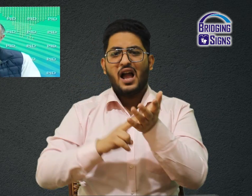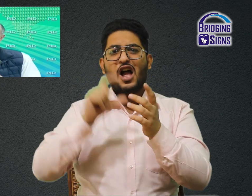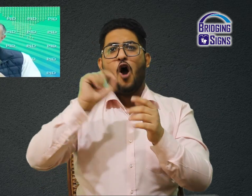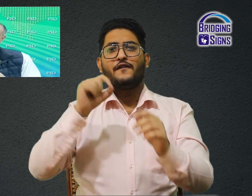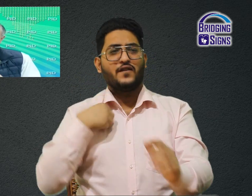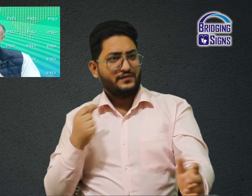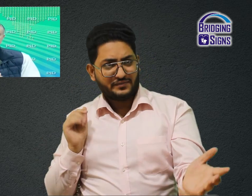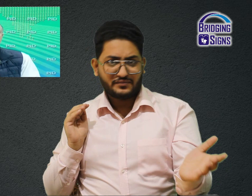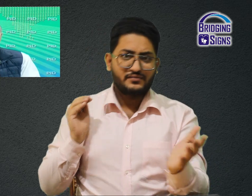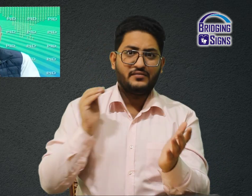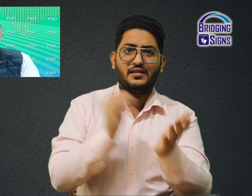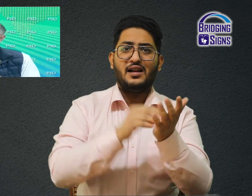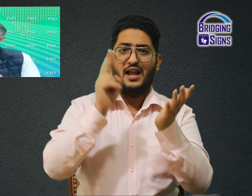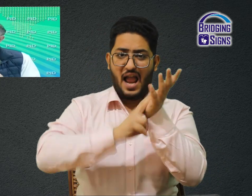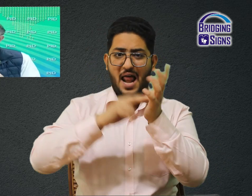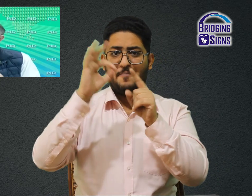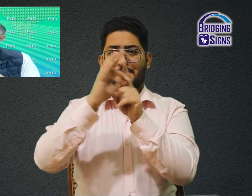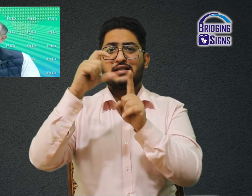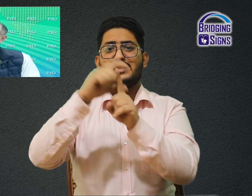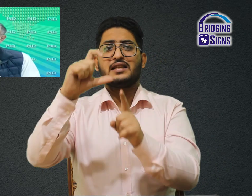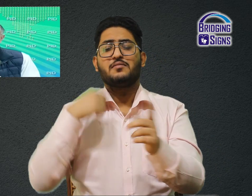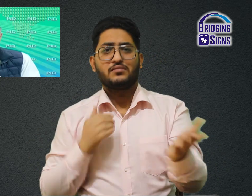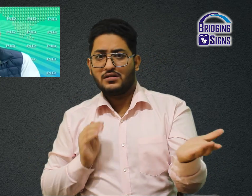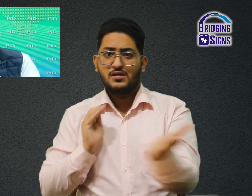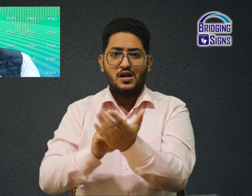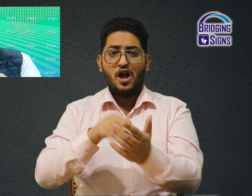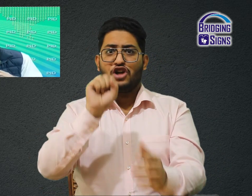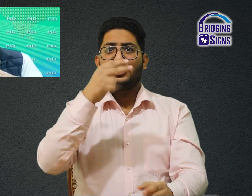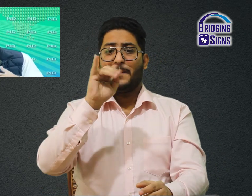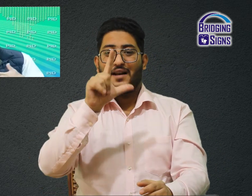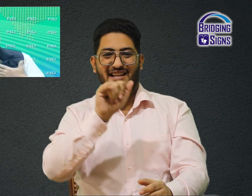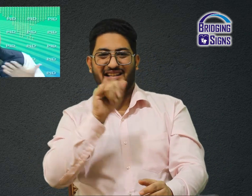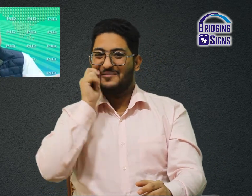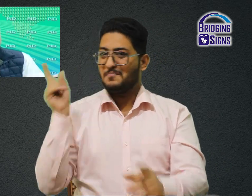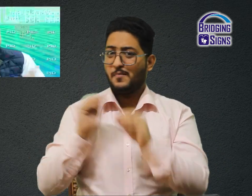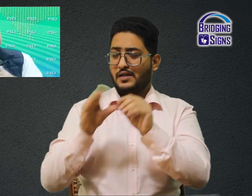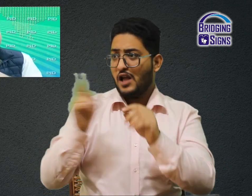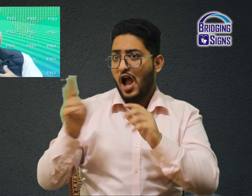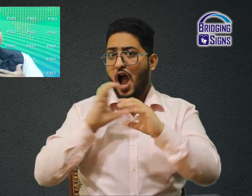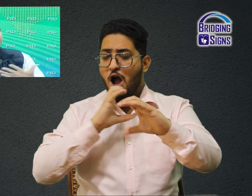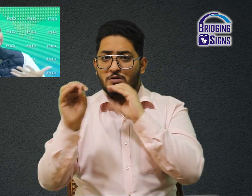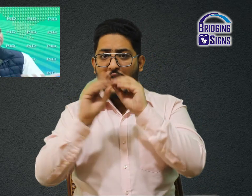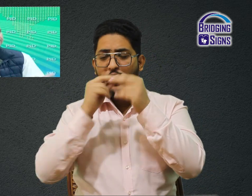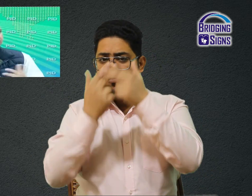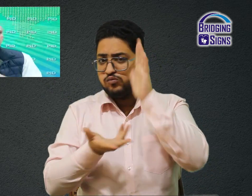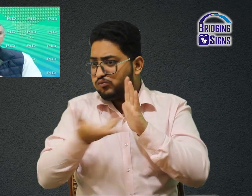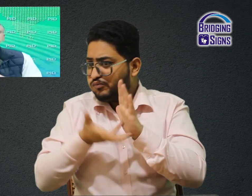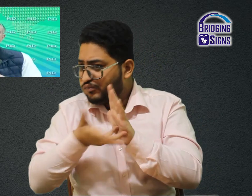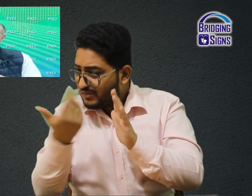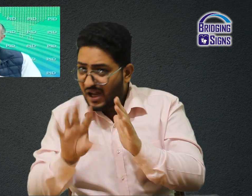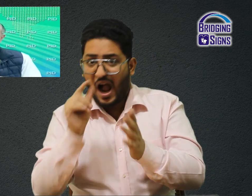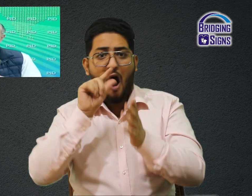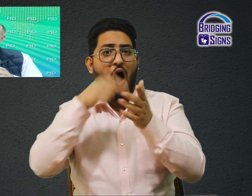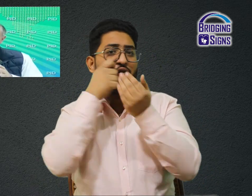में पहुँच गया, डॉक्टर गिल साहब भी आके शिबली फराज साहब यहाँ से मॉनिटर कर रहे थे, हम लोग मीडिया को भी और हमने अपनी कॉम